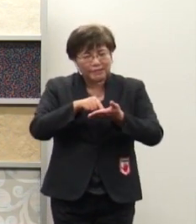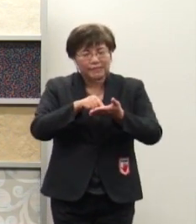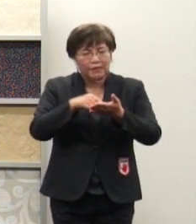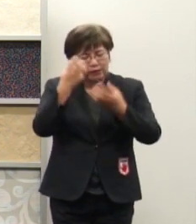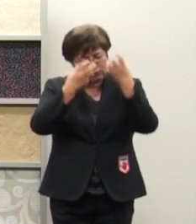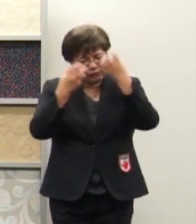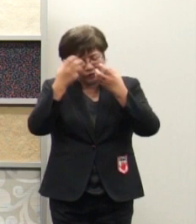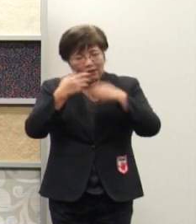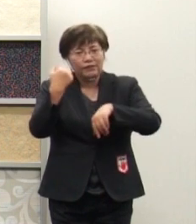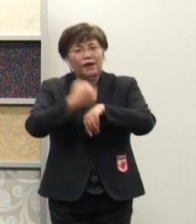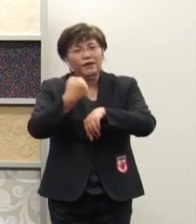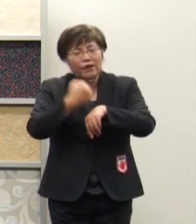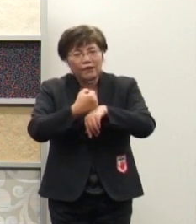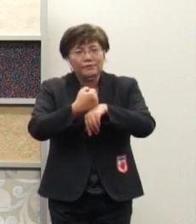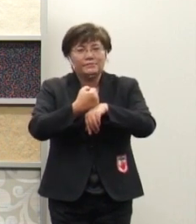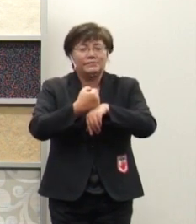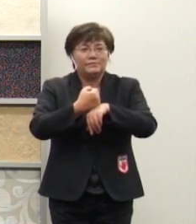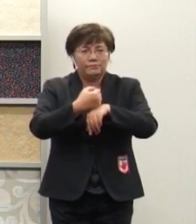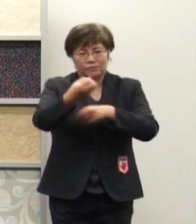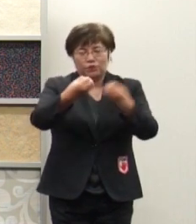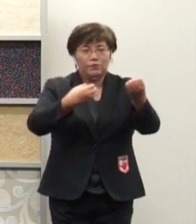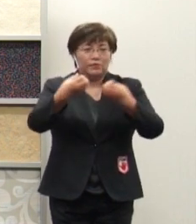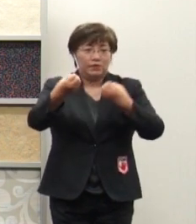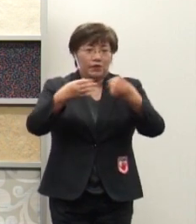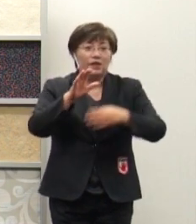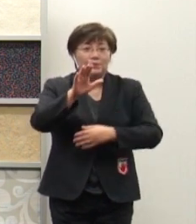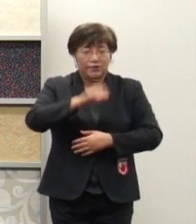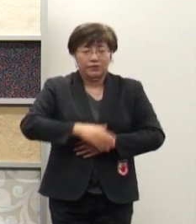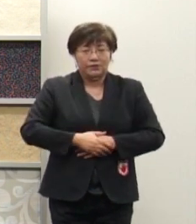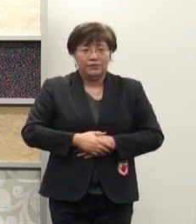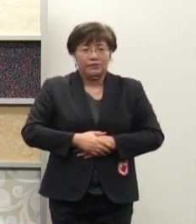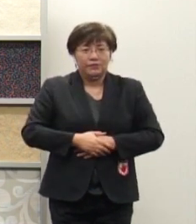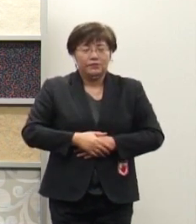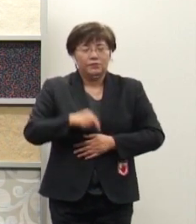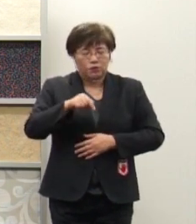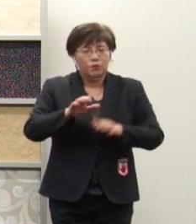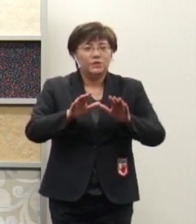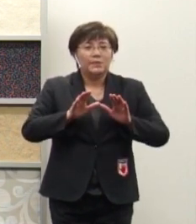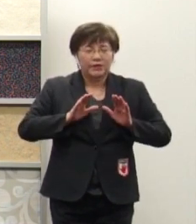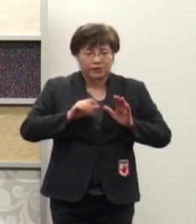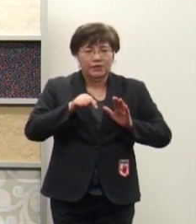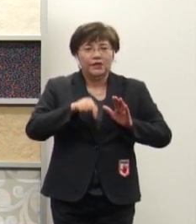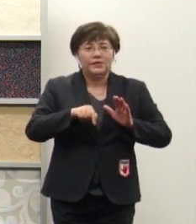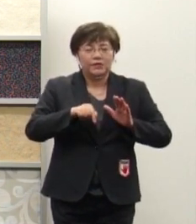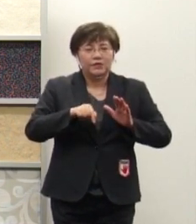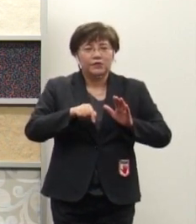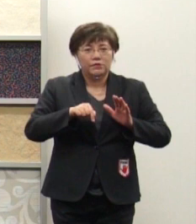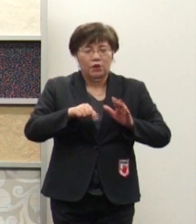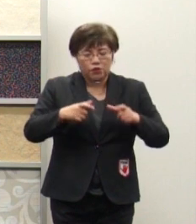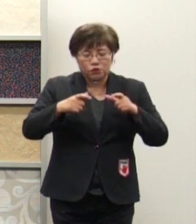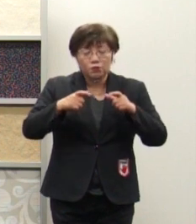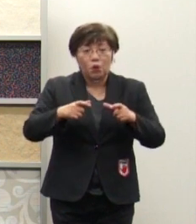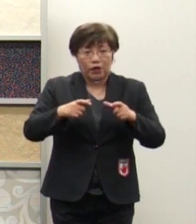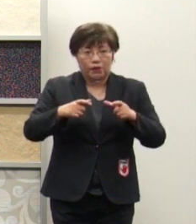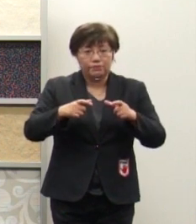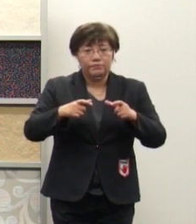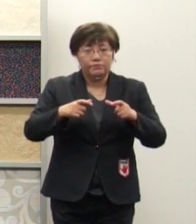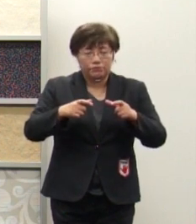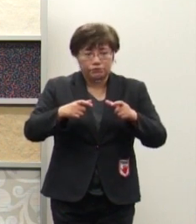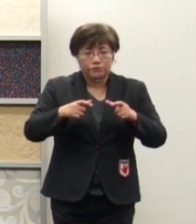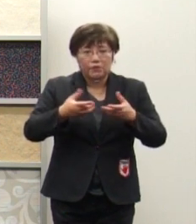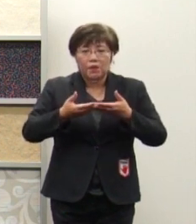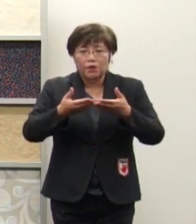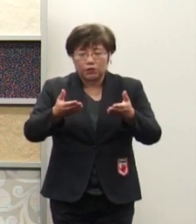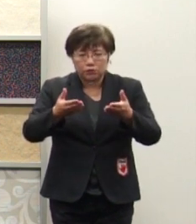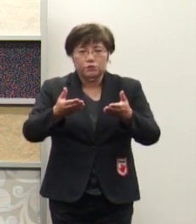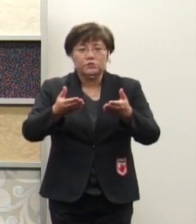複雑で大変だという声もいただきましたので、こういう声も踏まえましてクーポン券の発行を飲食店